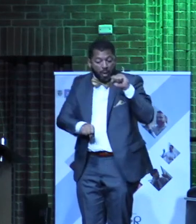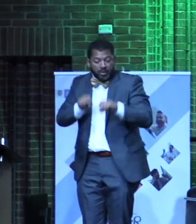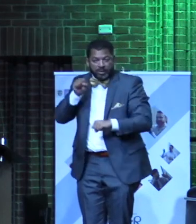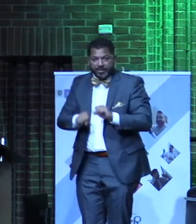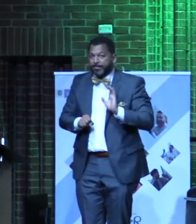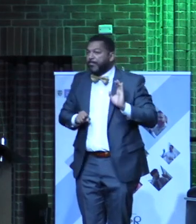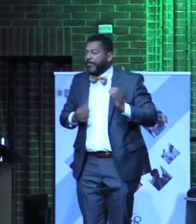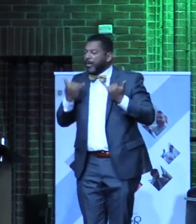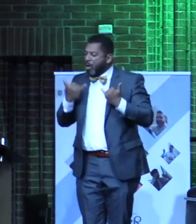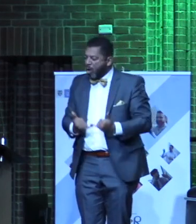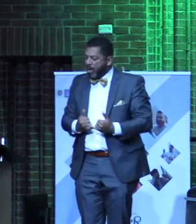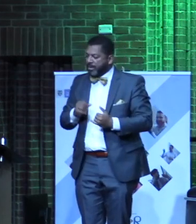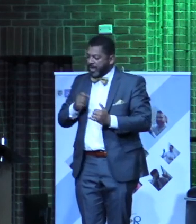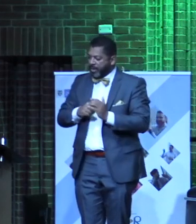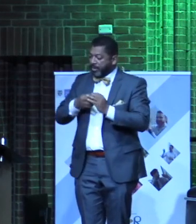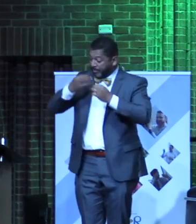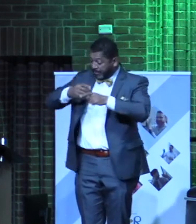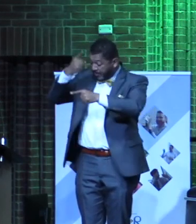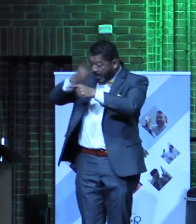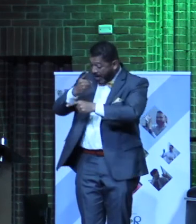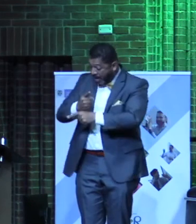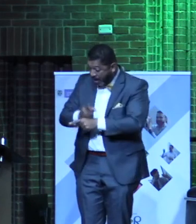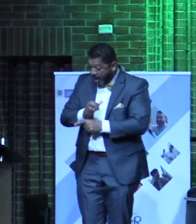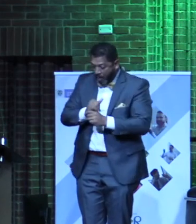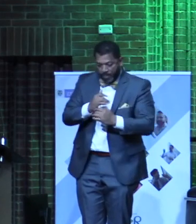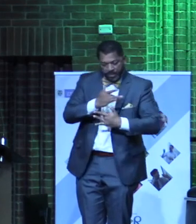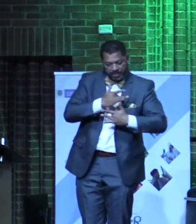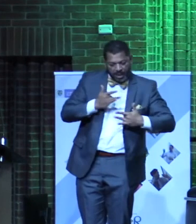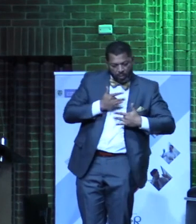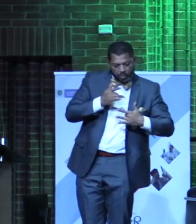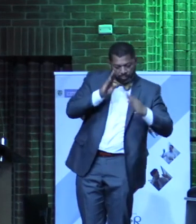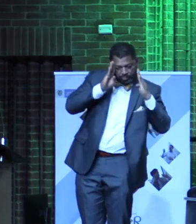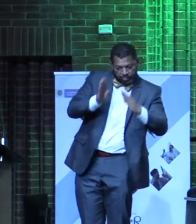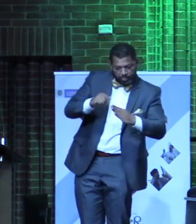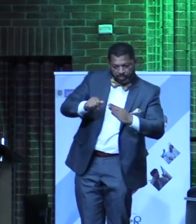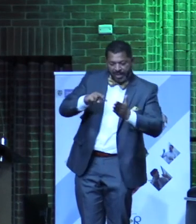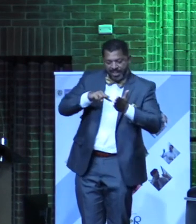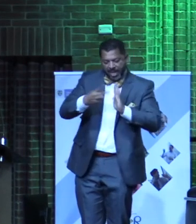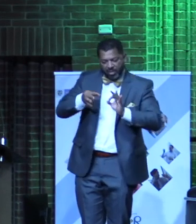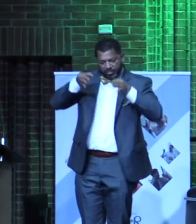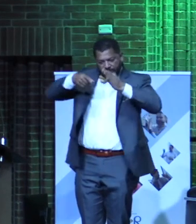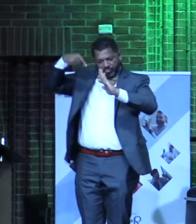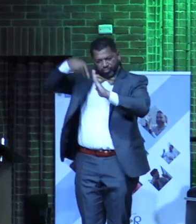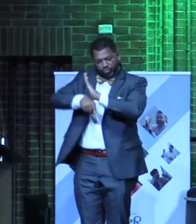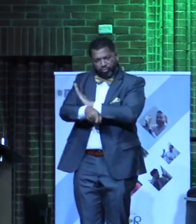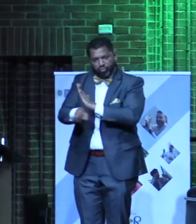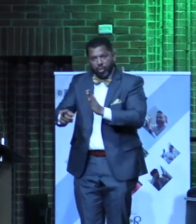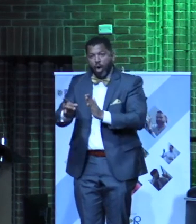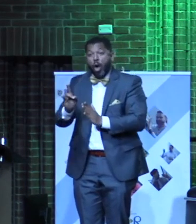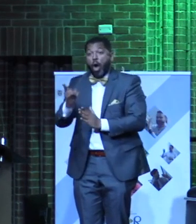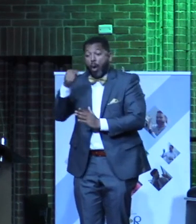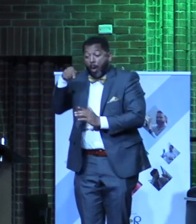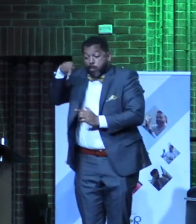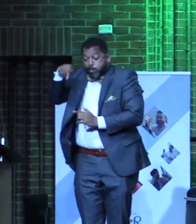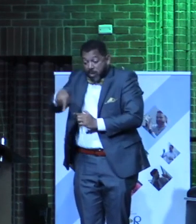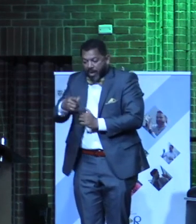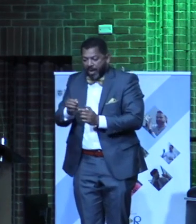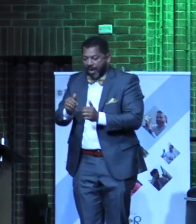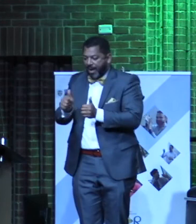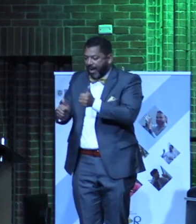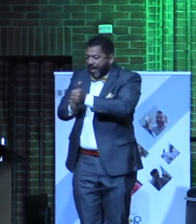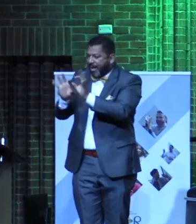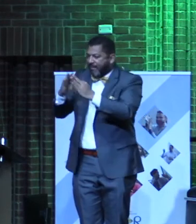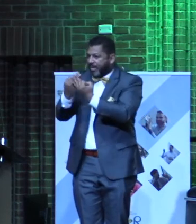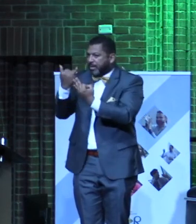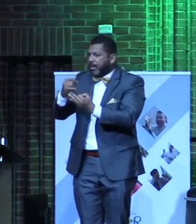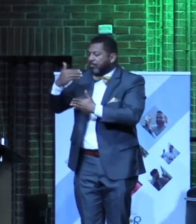trabajar por confirmar esa información de la mano con el Ministerio de Salud a través de tecnologías duras y por asesorar a la familia, comentarle de las